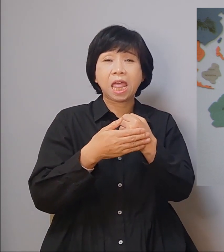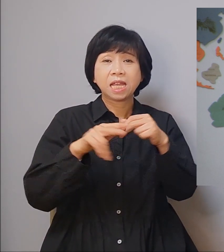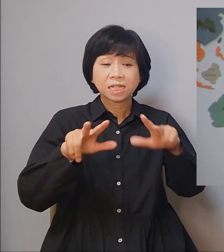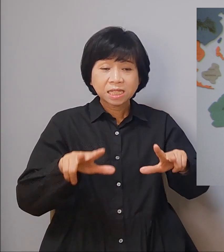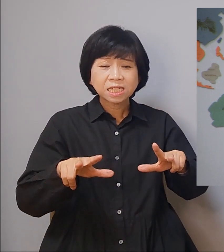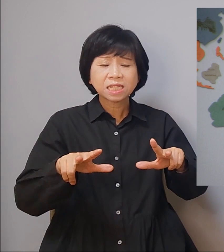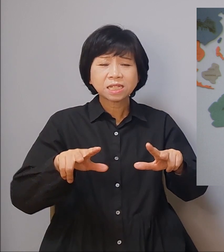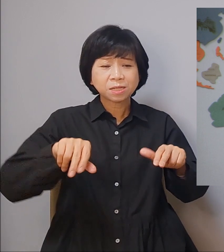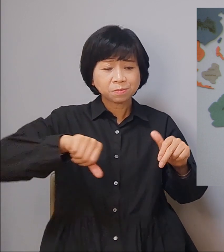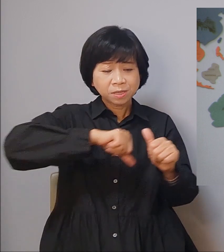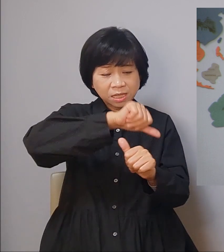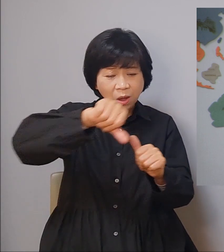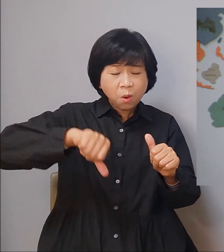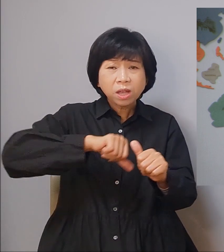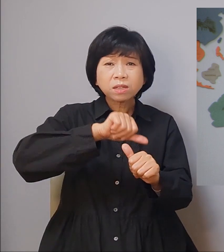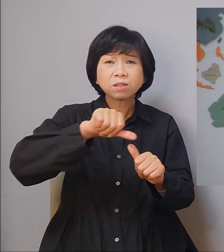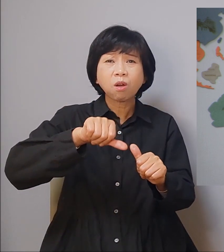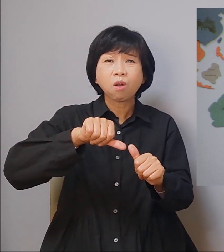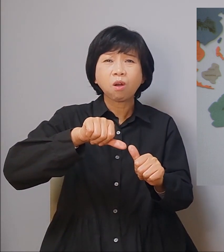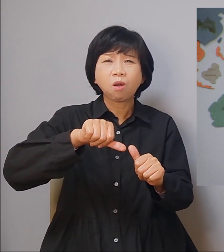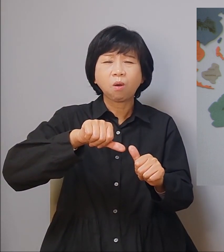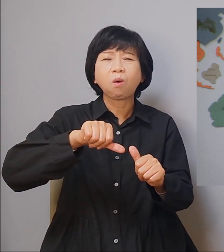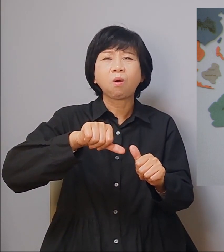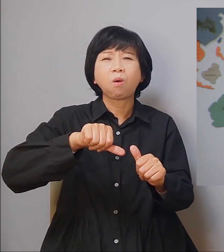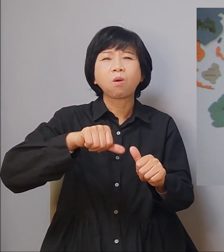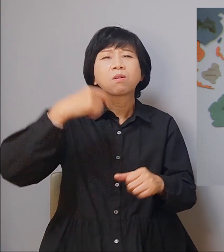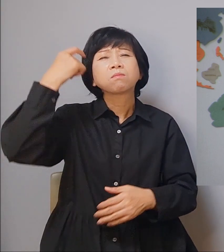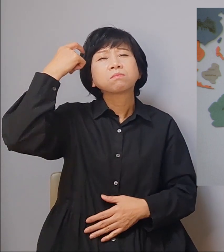그 상황에서, 그 처지에서